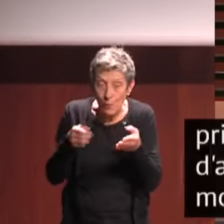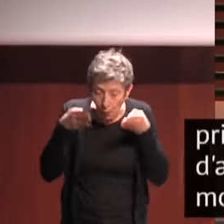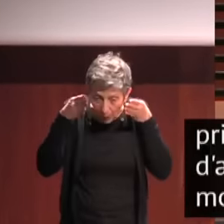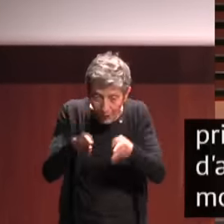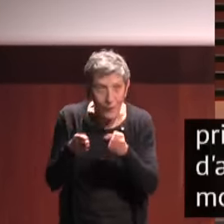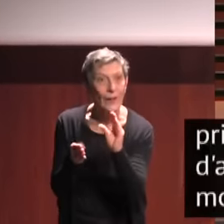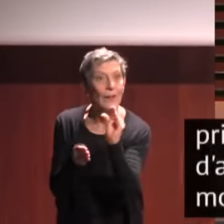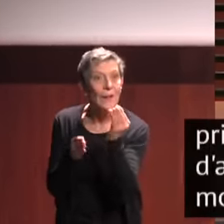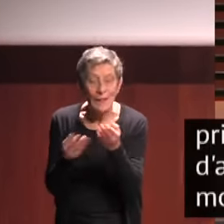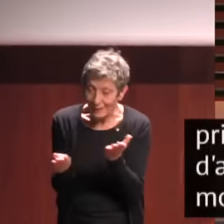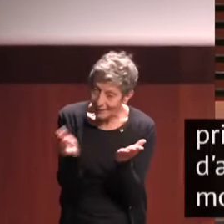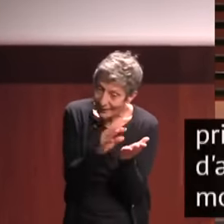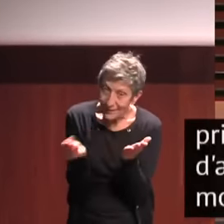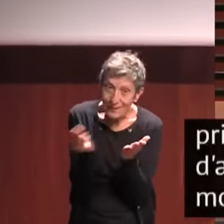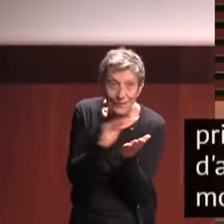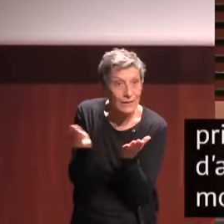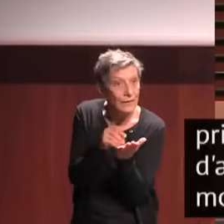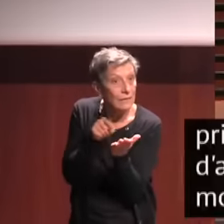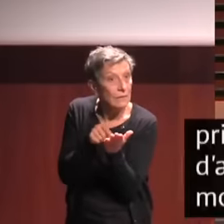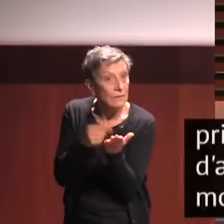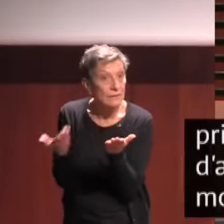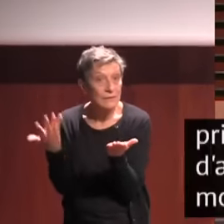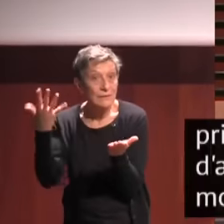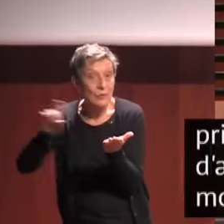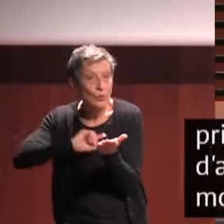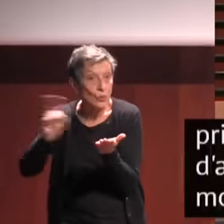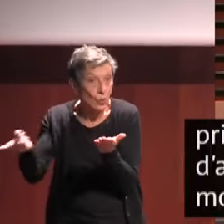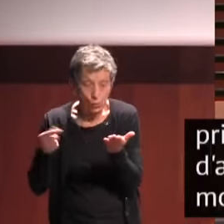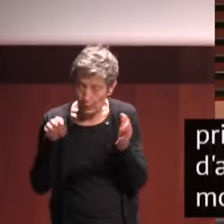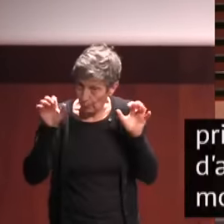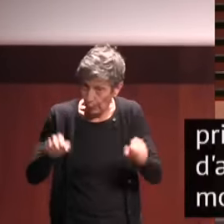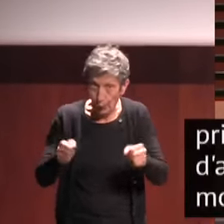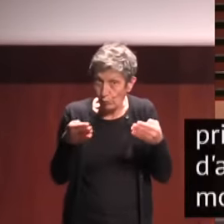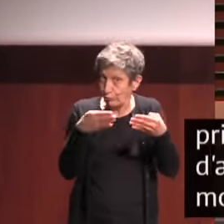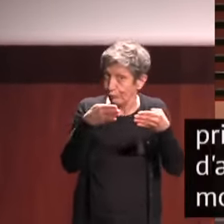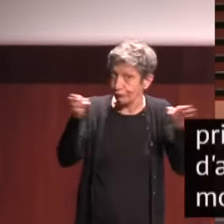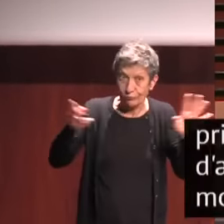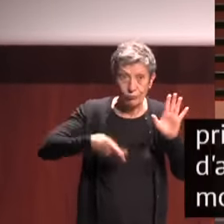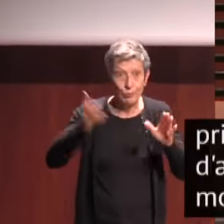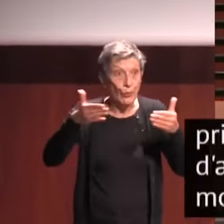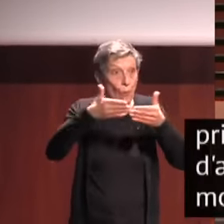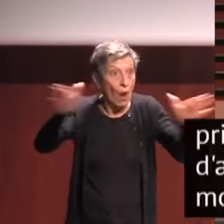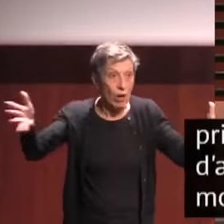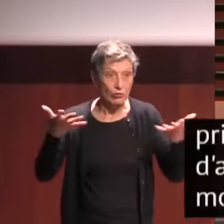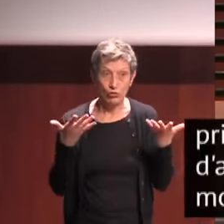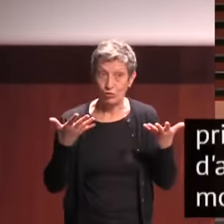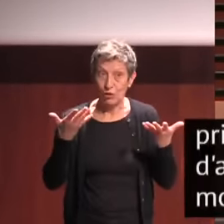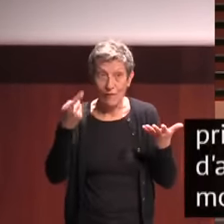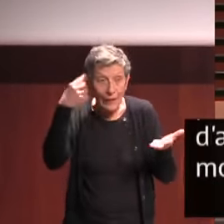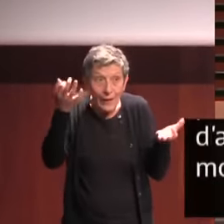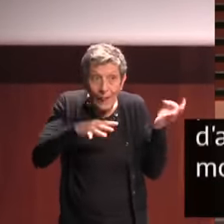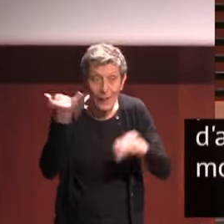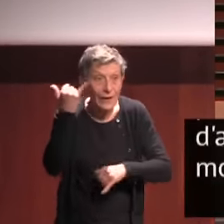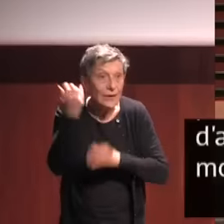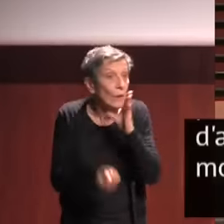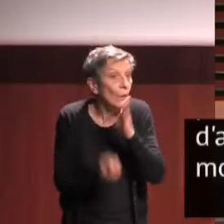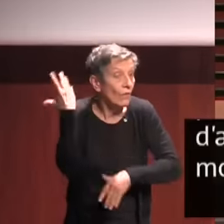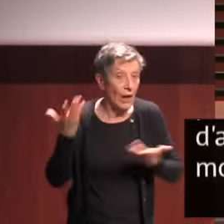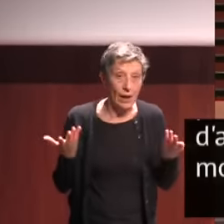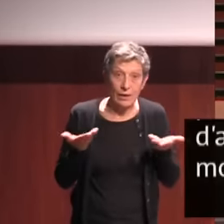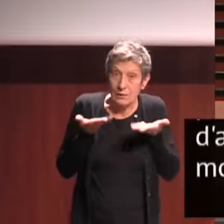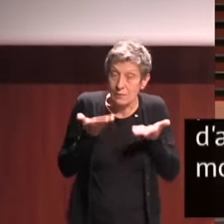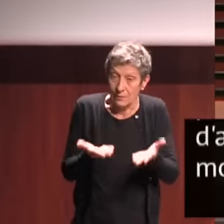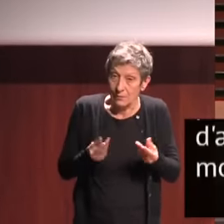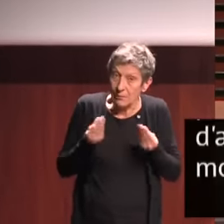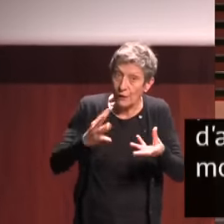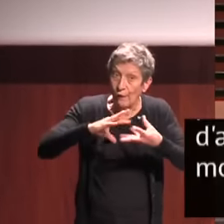va in fine tenir entre ses mains, mais un milieu traducteur plus large, créatif et dynamique qui donne forme à ses vouloirs dire